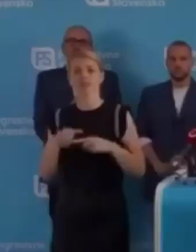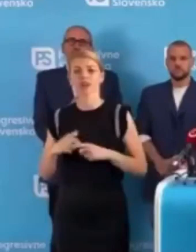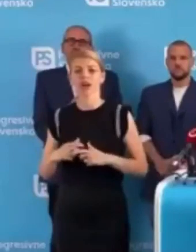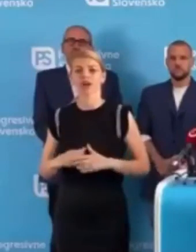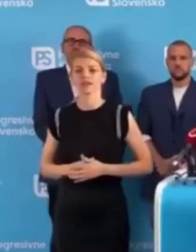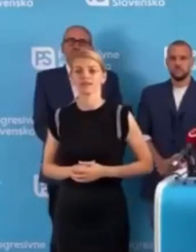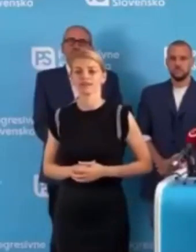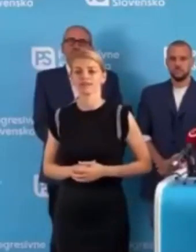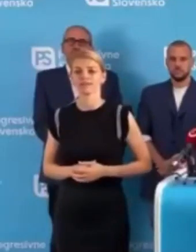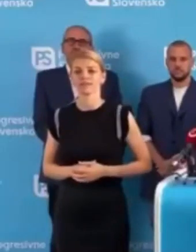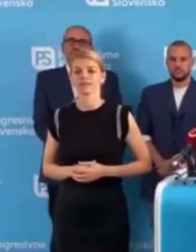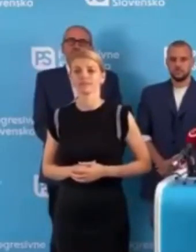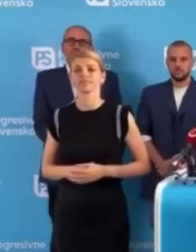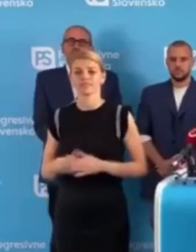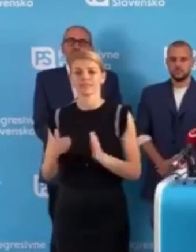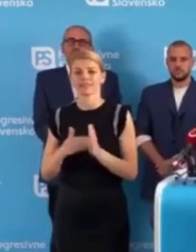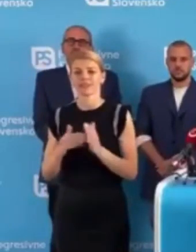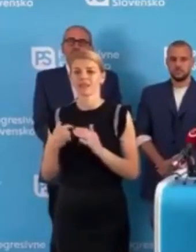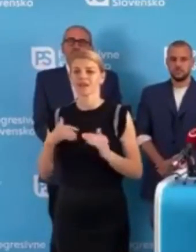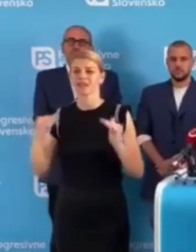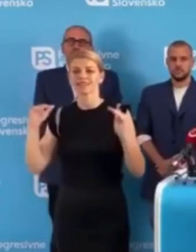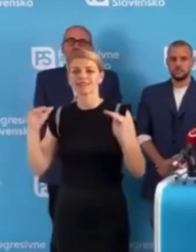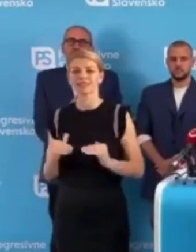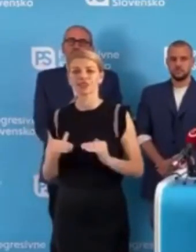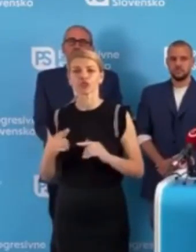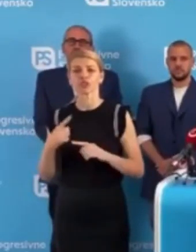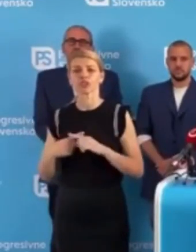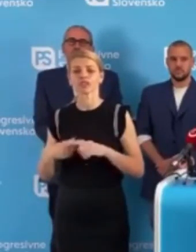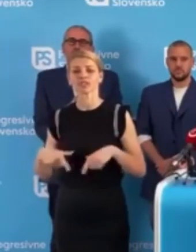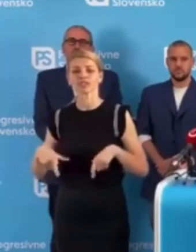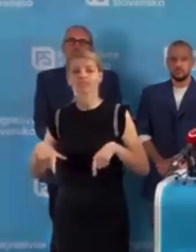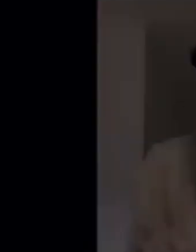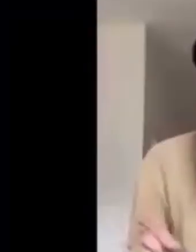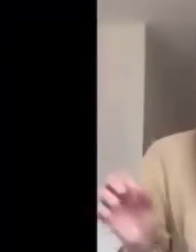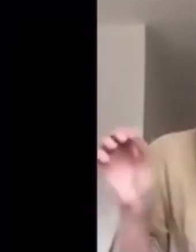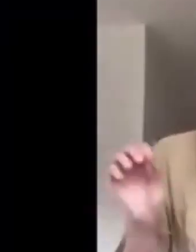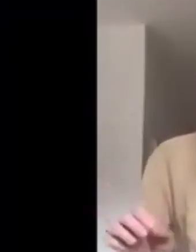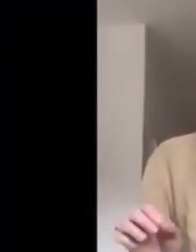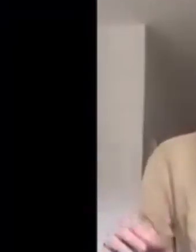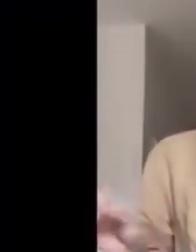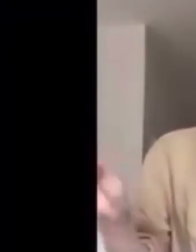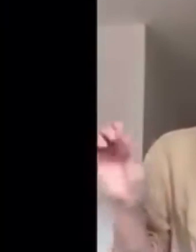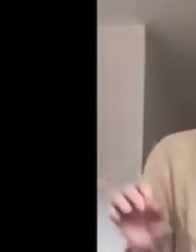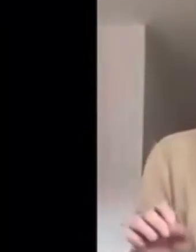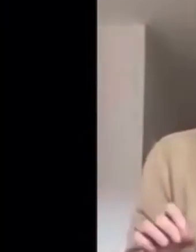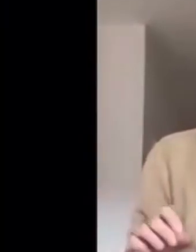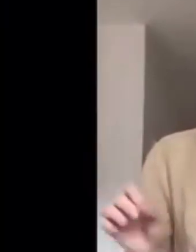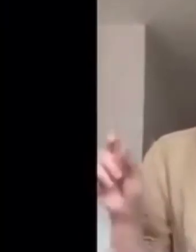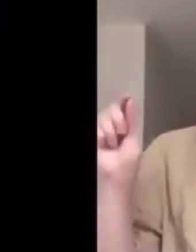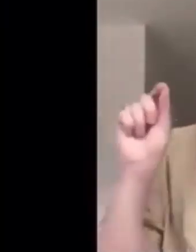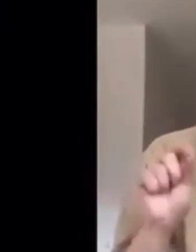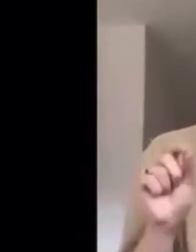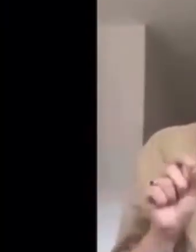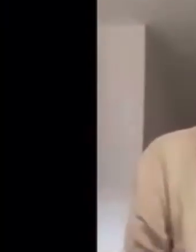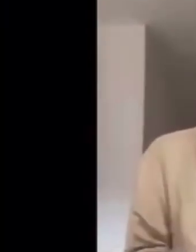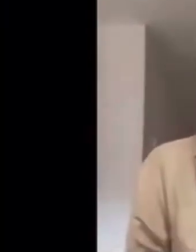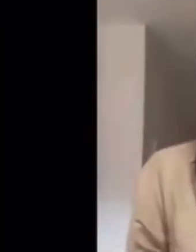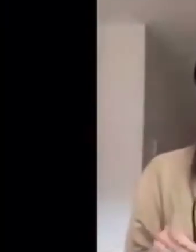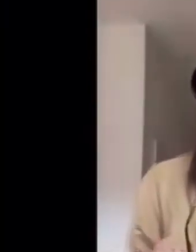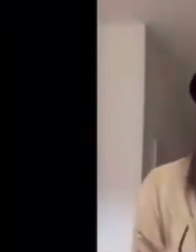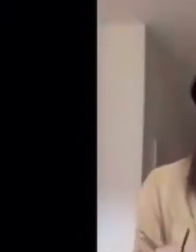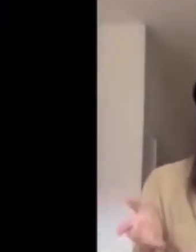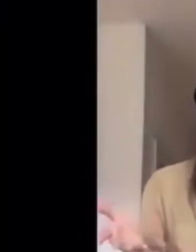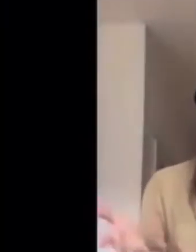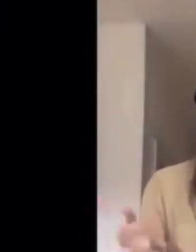neutrality. Potrebujeme zásadne znížiť až zastaviť spotrebu fosilných palív. A najmä určí, kto bude naplňanie